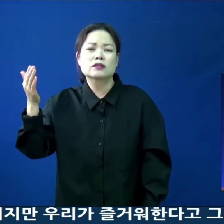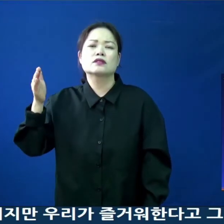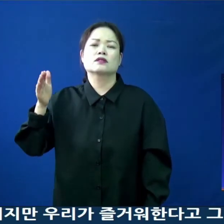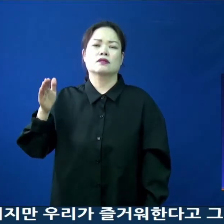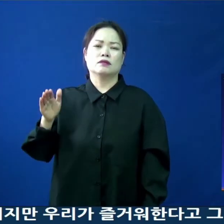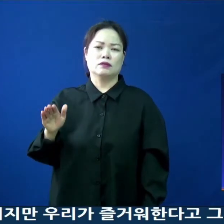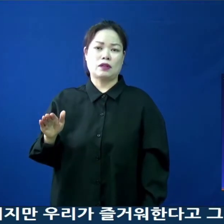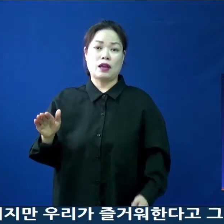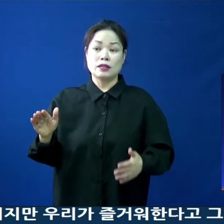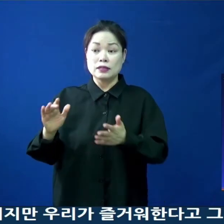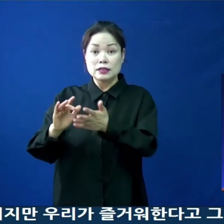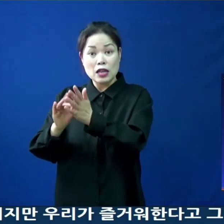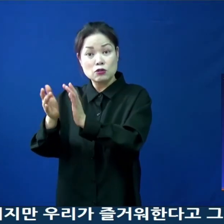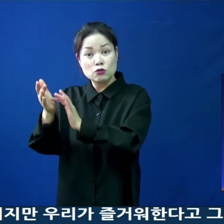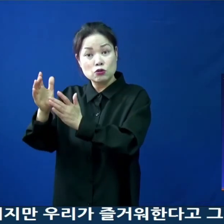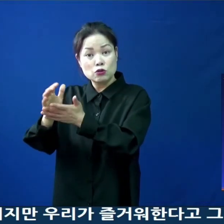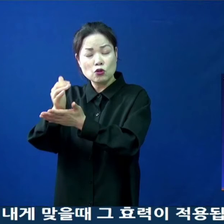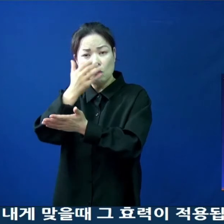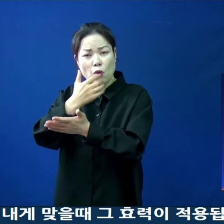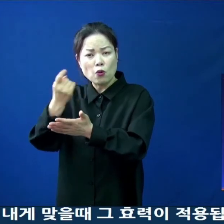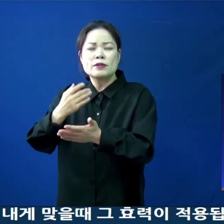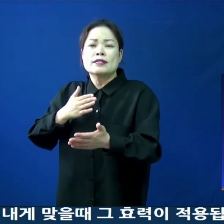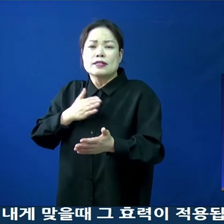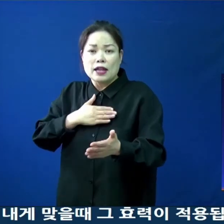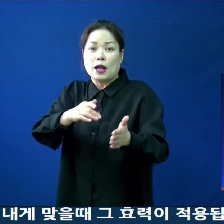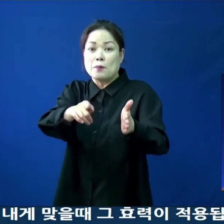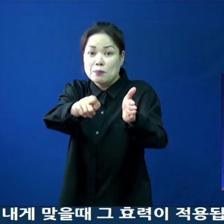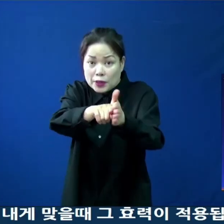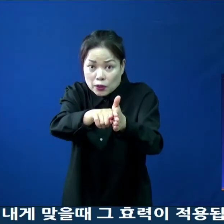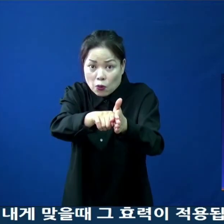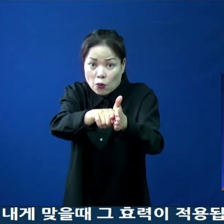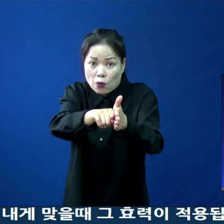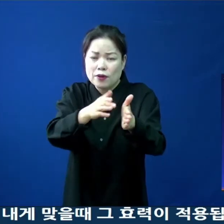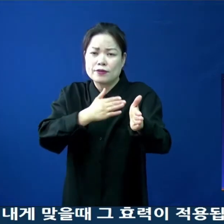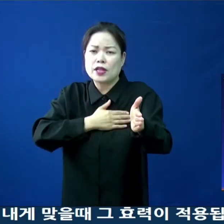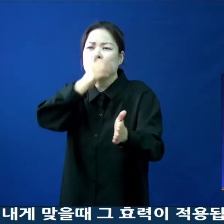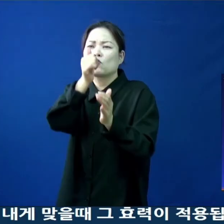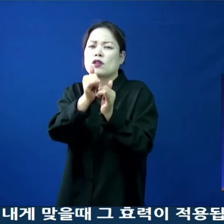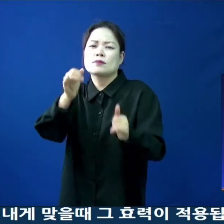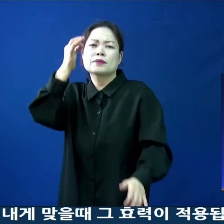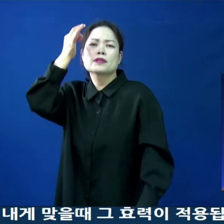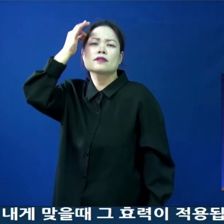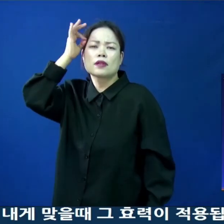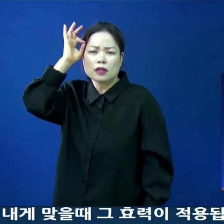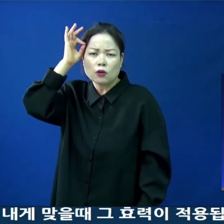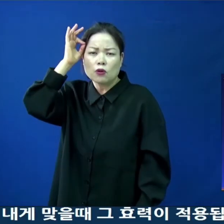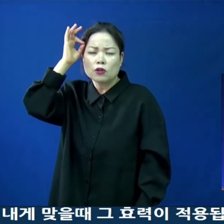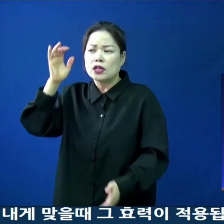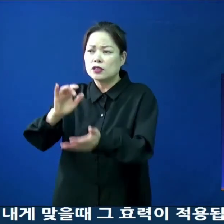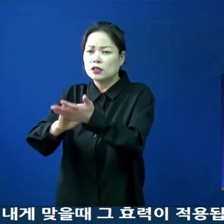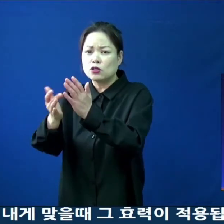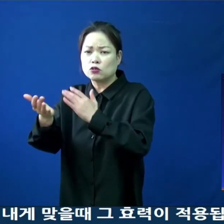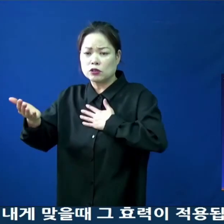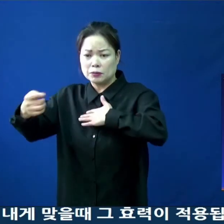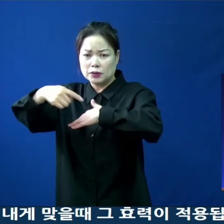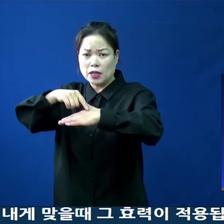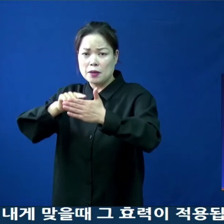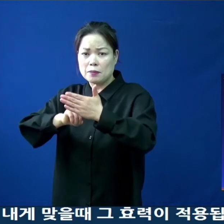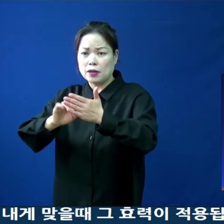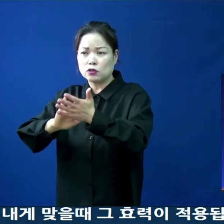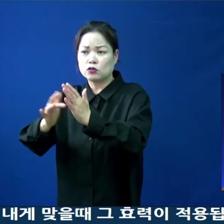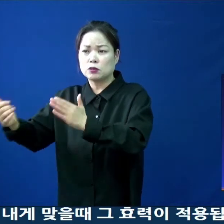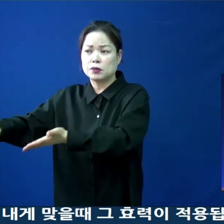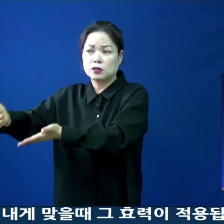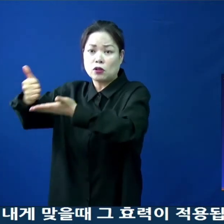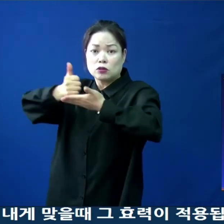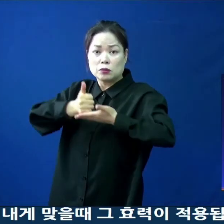그러나 예수 그리스도의 복음을 내가 믿고 내가 죄인임을 깨닫고 예수님을 내 마음에 영접하지 않으면